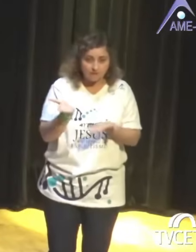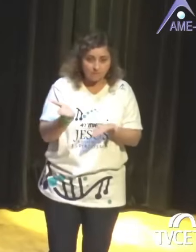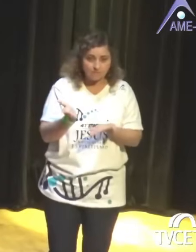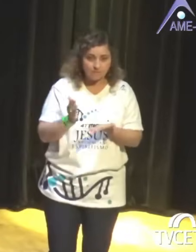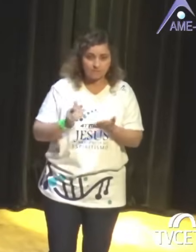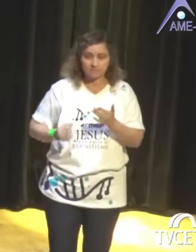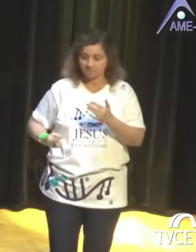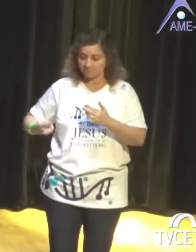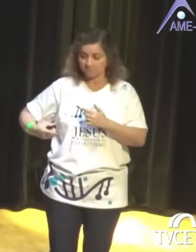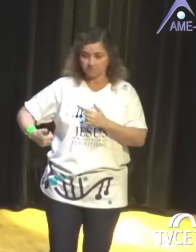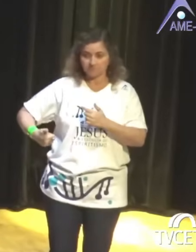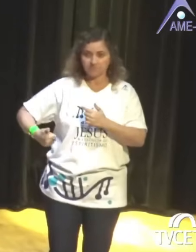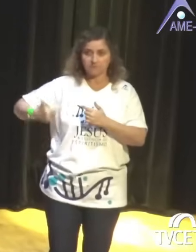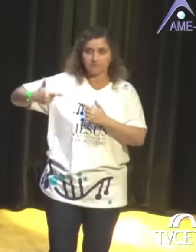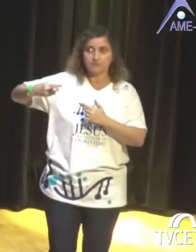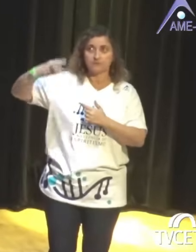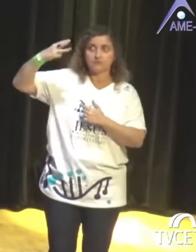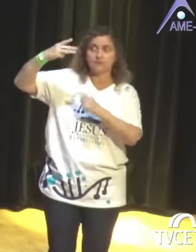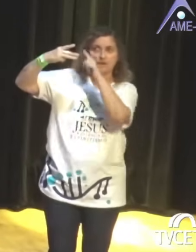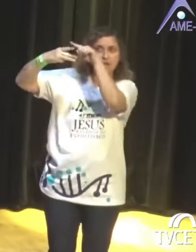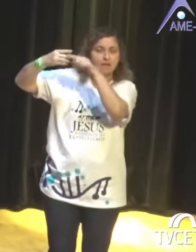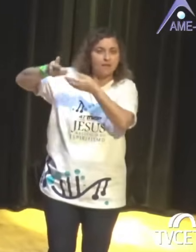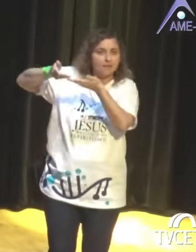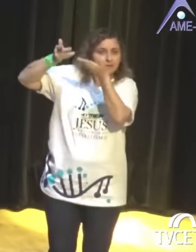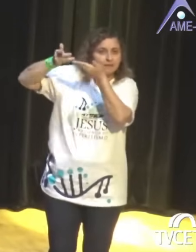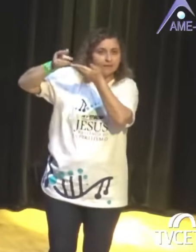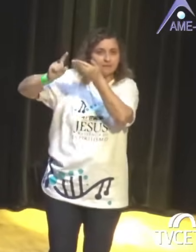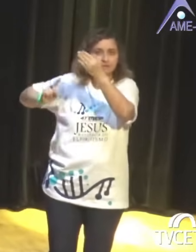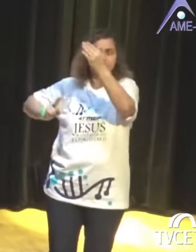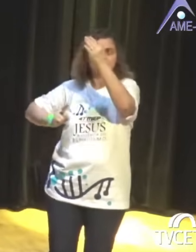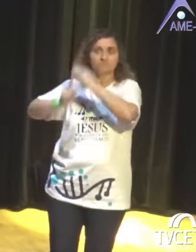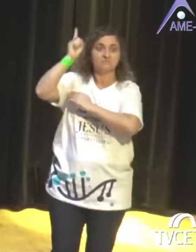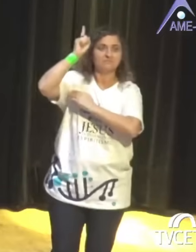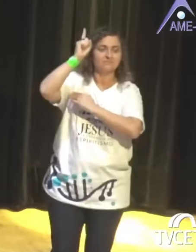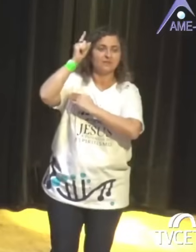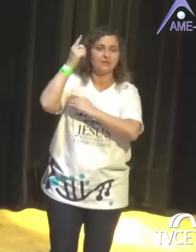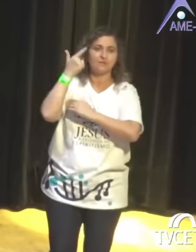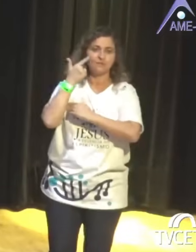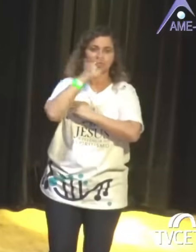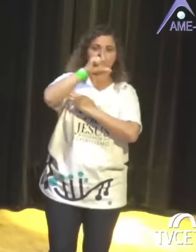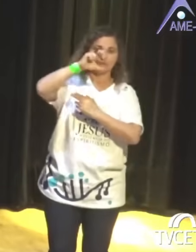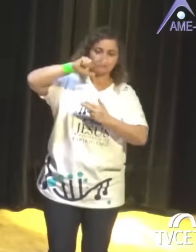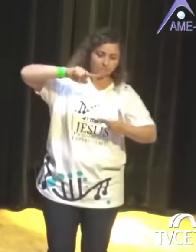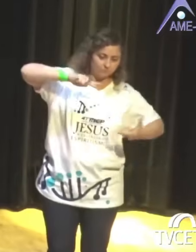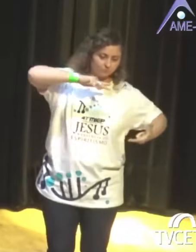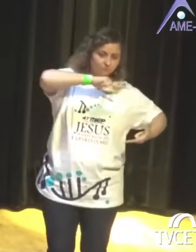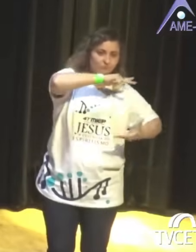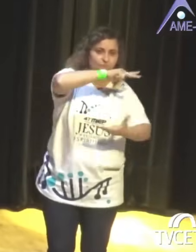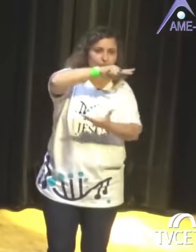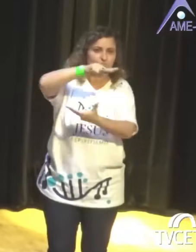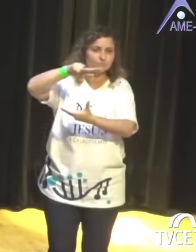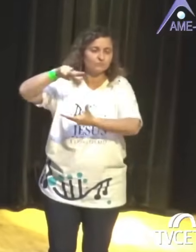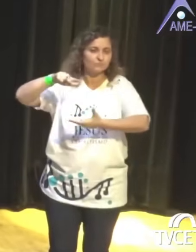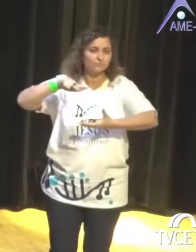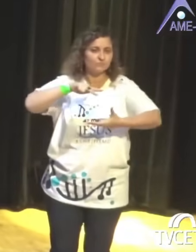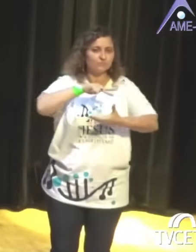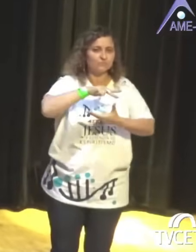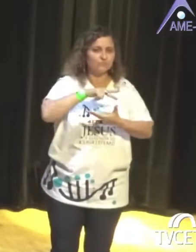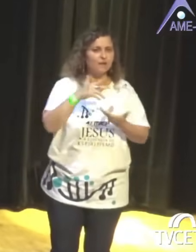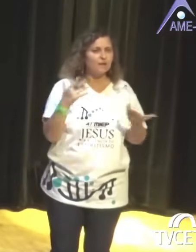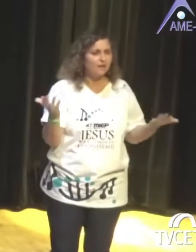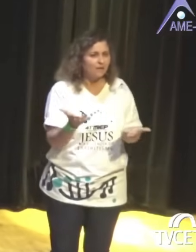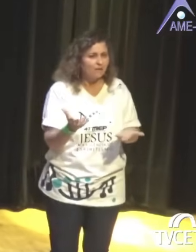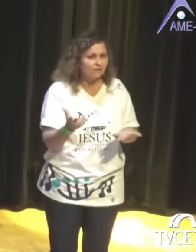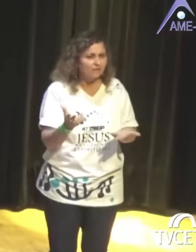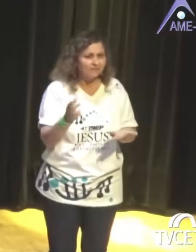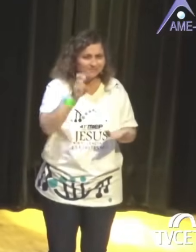foguete ela vence a atmosfera e alcança o espaço eu trago aqui essa